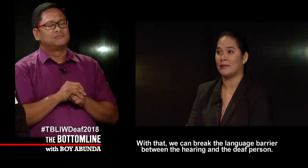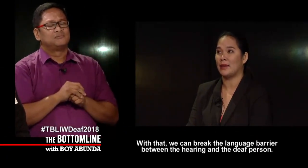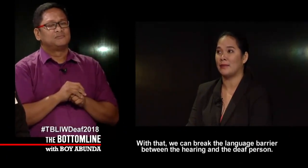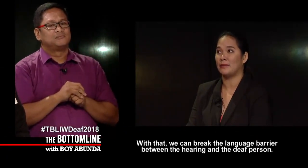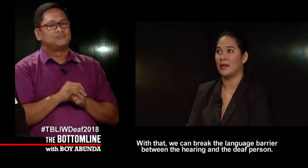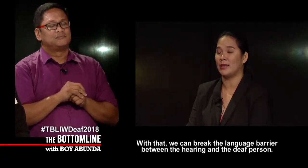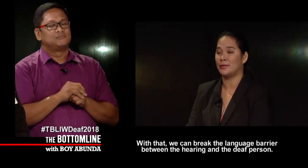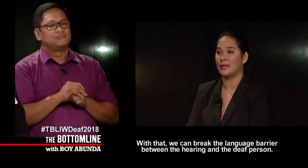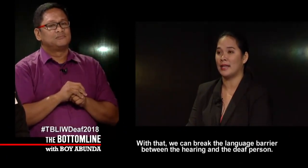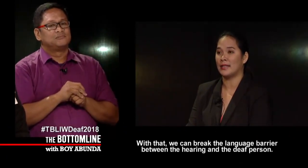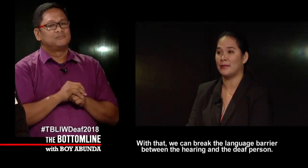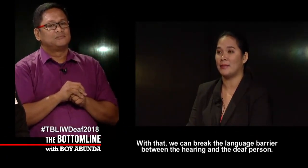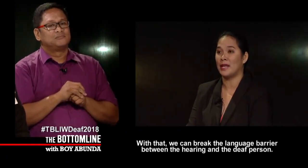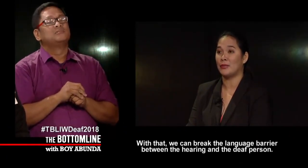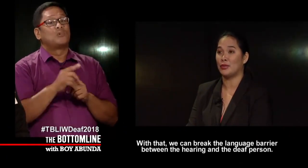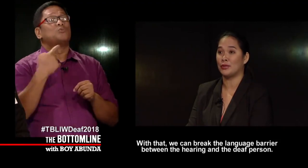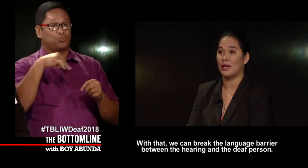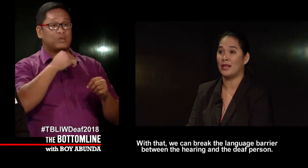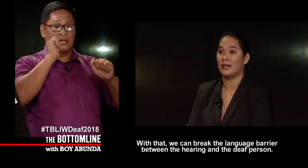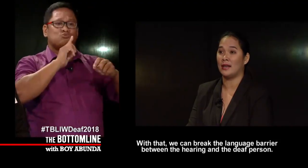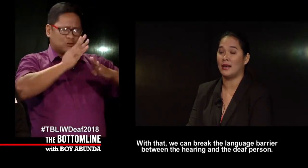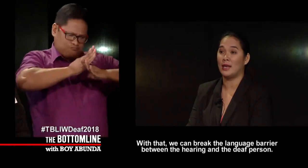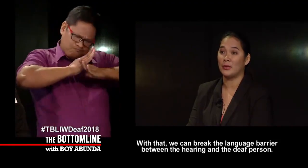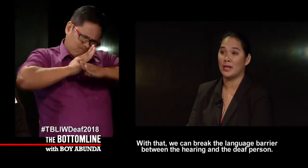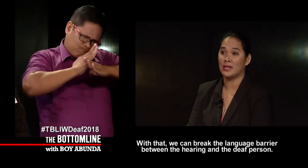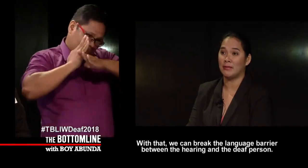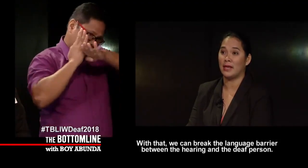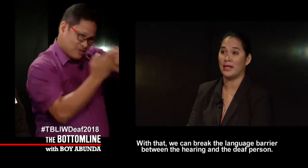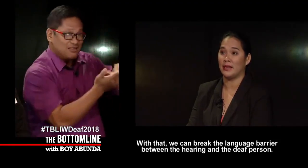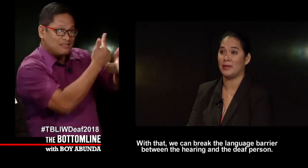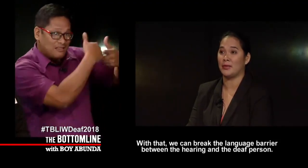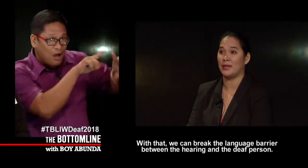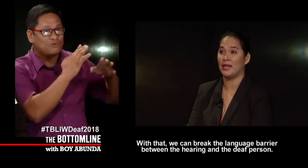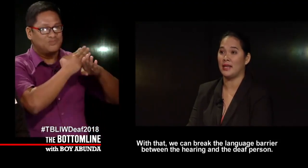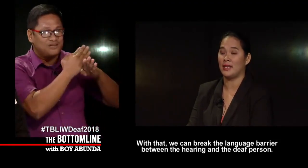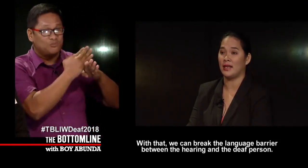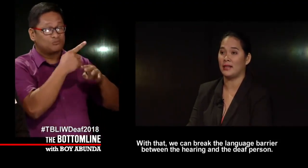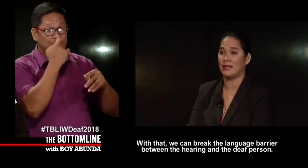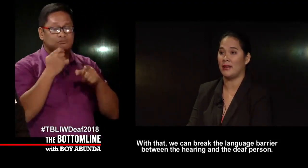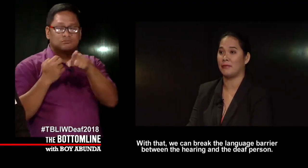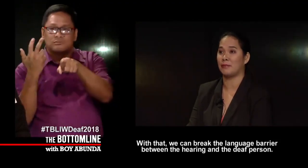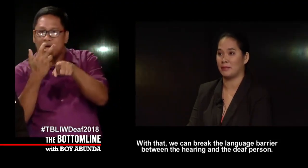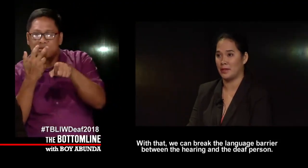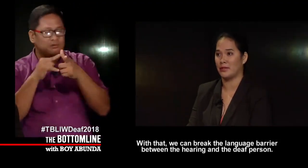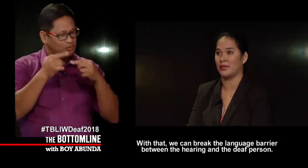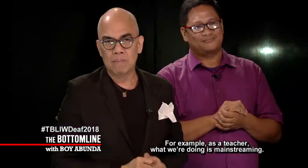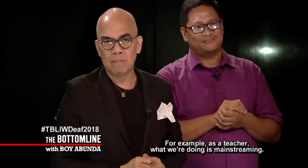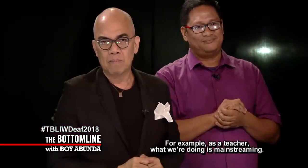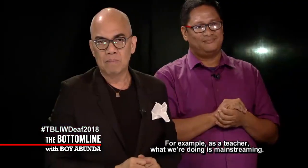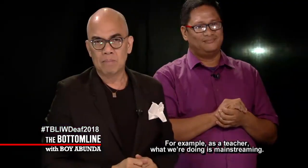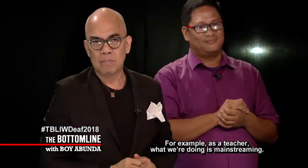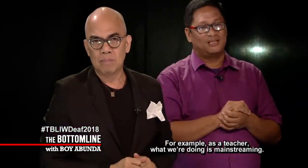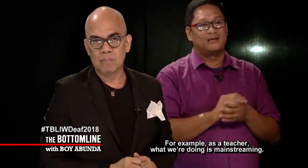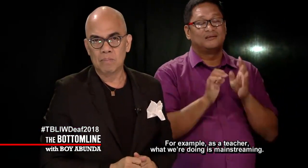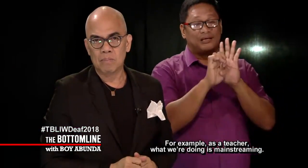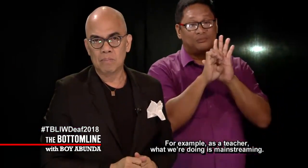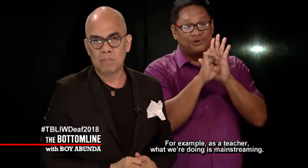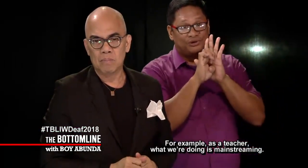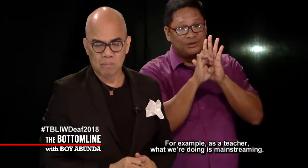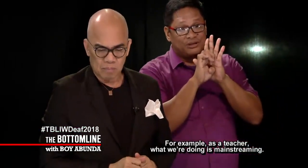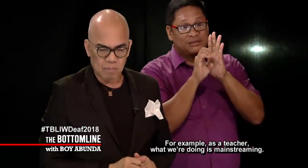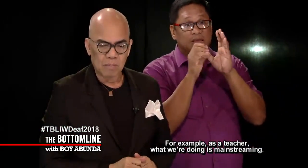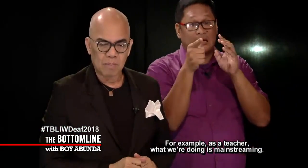that, ano po natin, ma-break po yung language barrier between the hearing and the deaf person. For example po, as